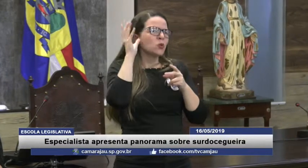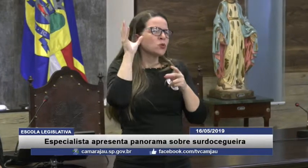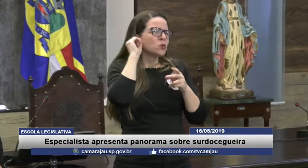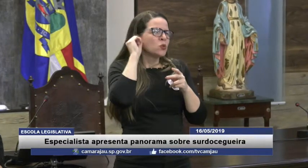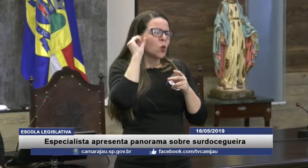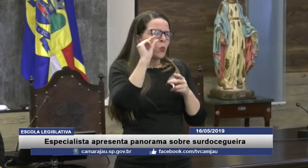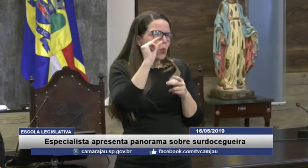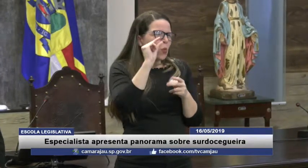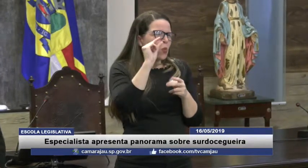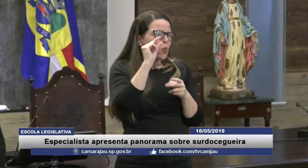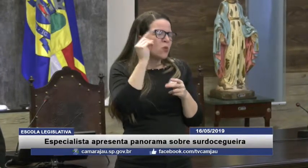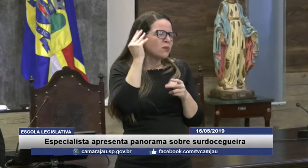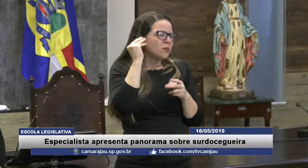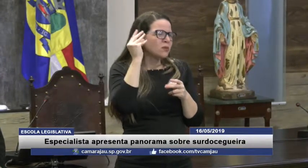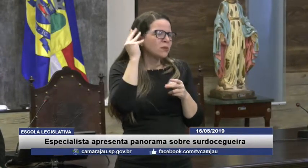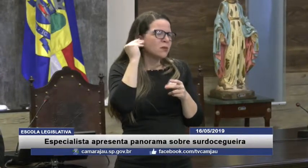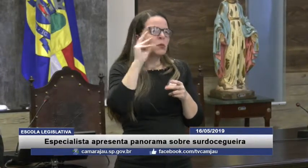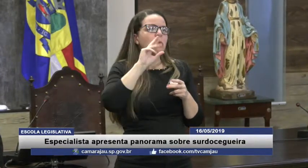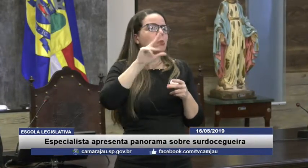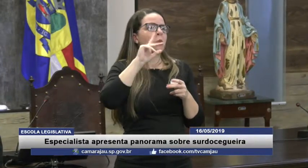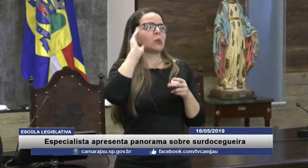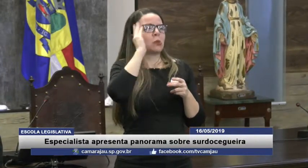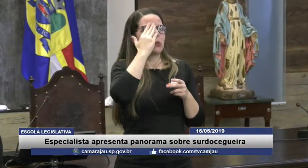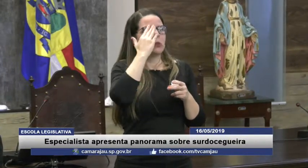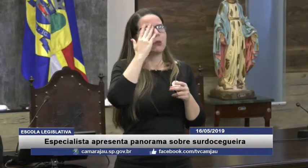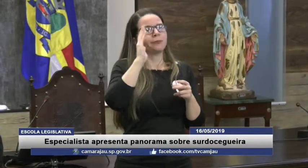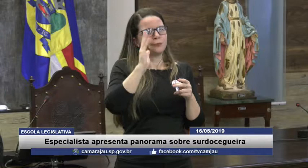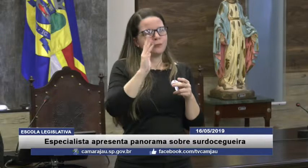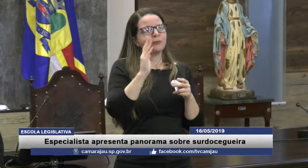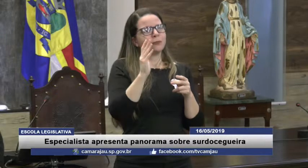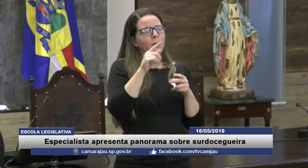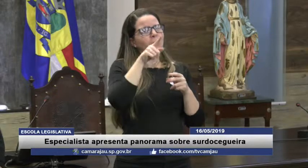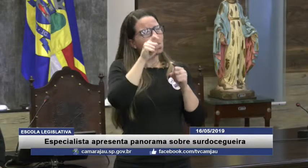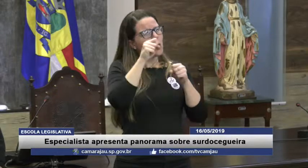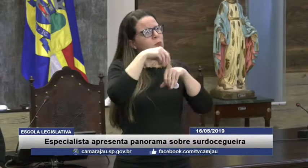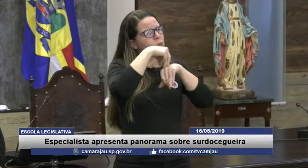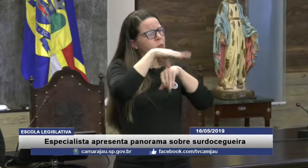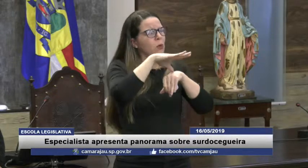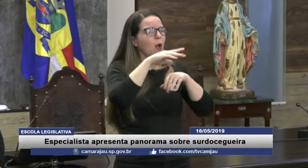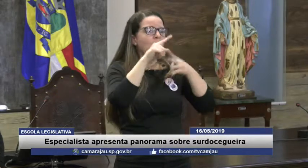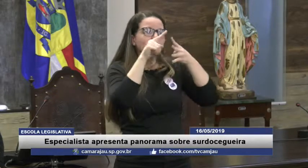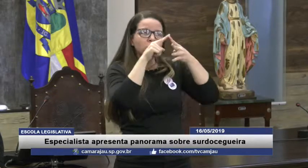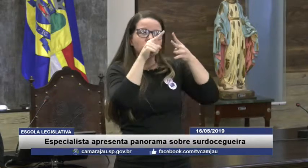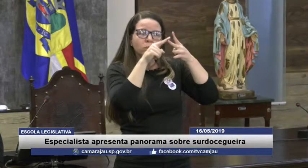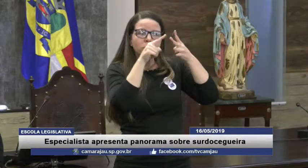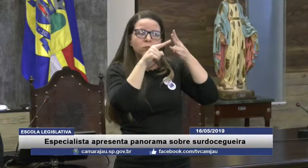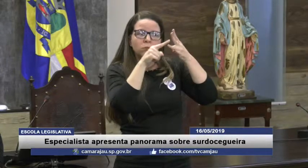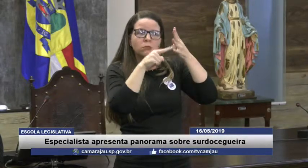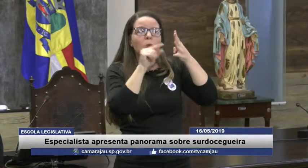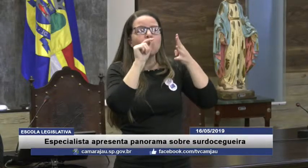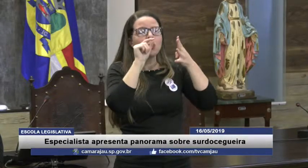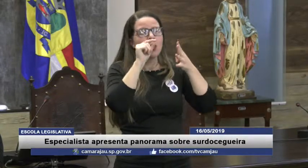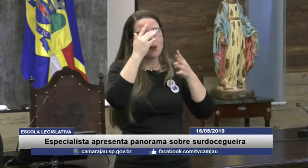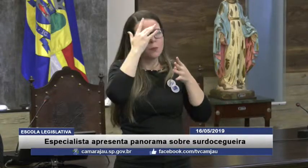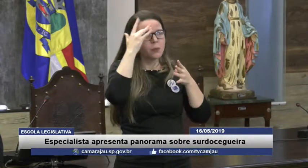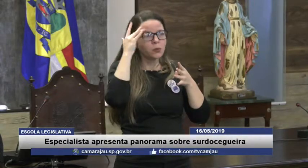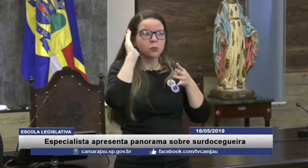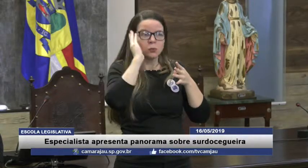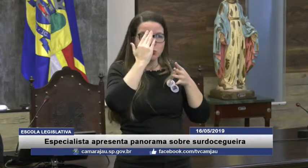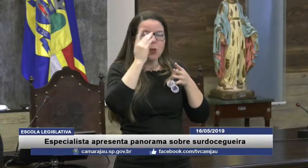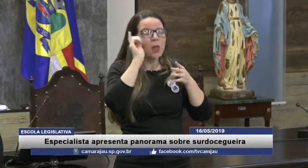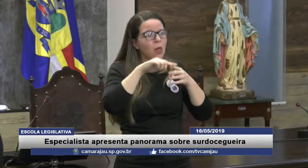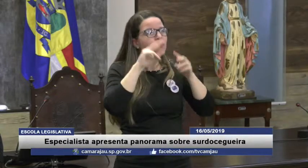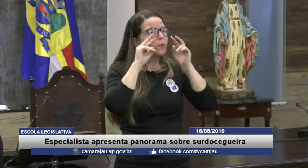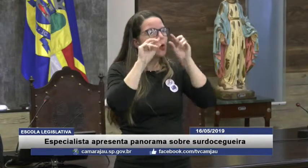surda somente, né? Mas eu enxergo um pouco, ou, eu não enxergo nada, mas eu escuto um pouco. Lembra quando eu mostrei que